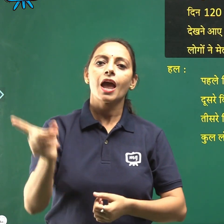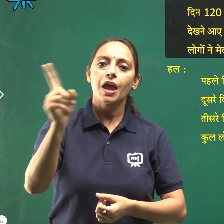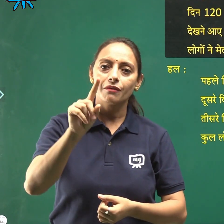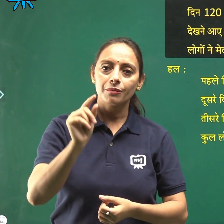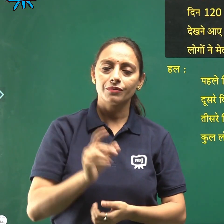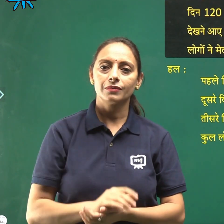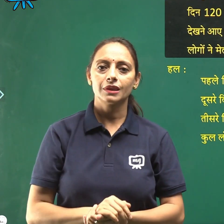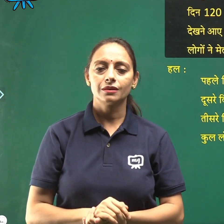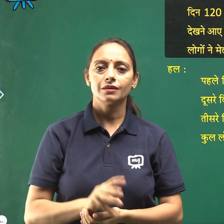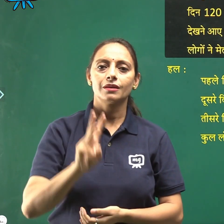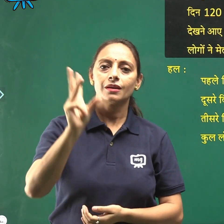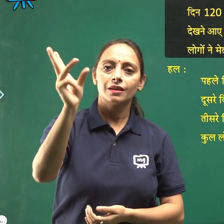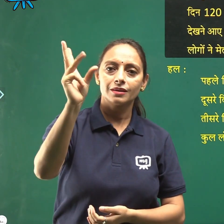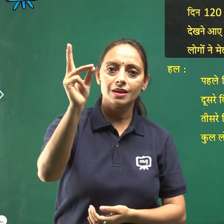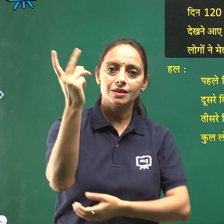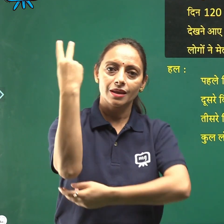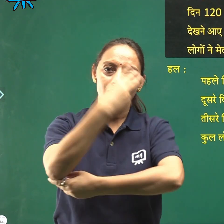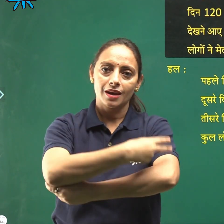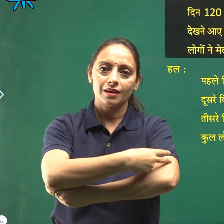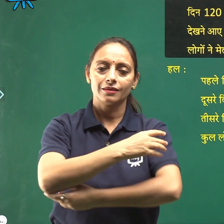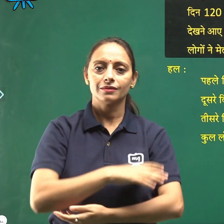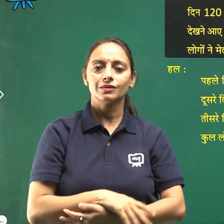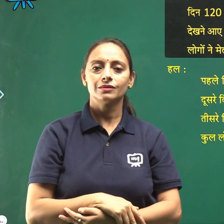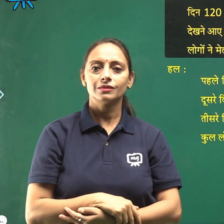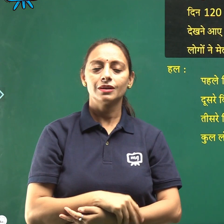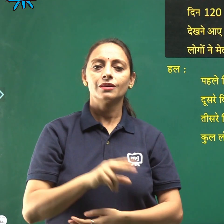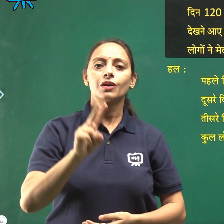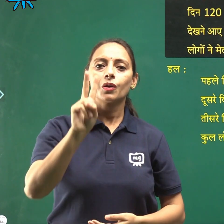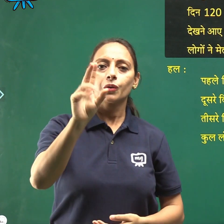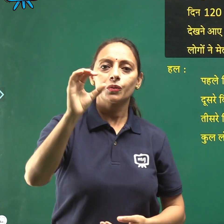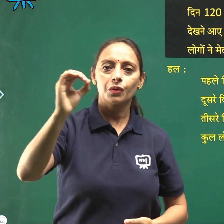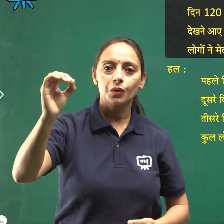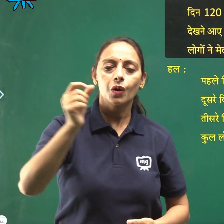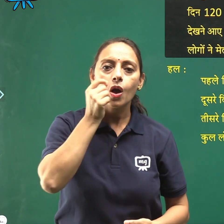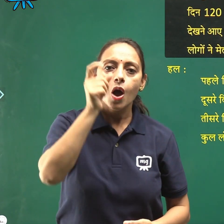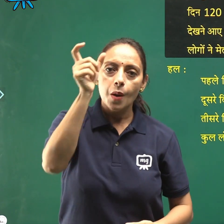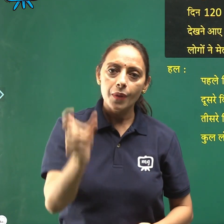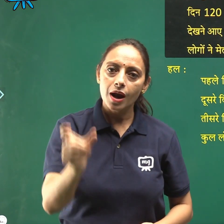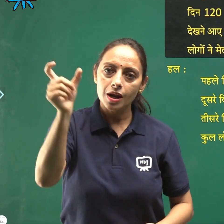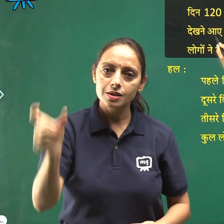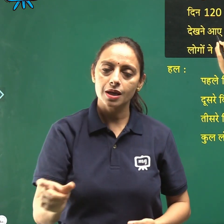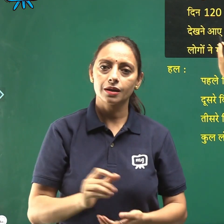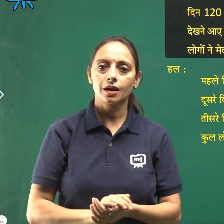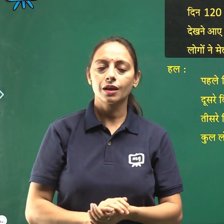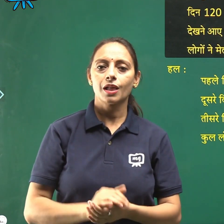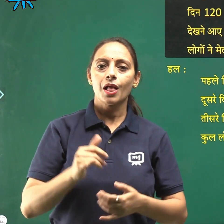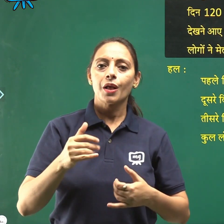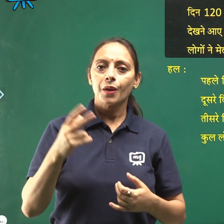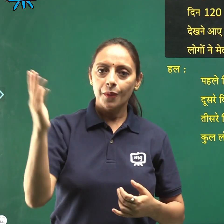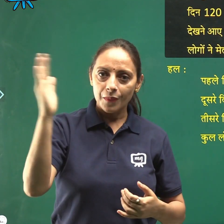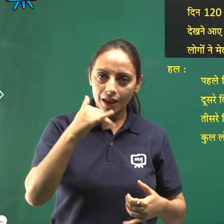एवं तीसरे दिन 200 लोग मेला देखने